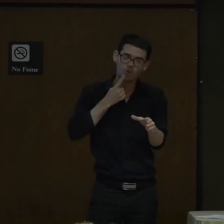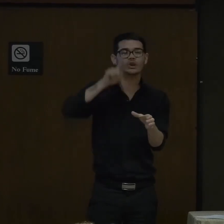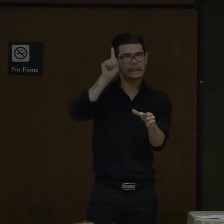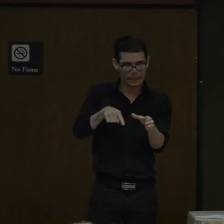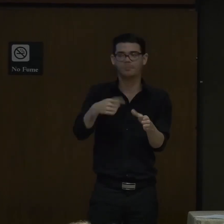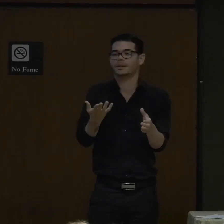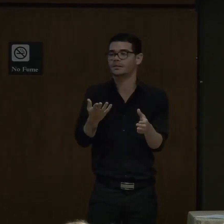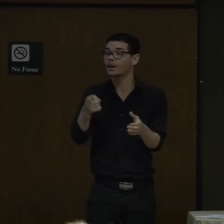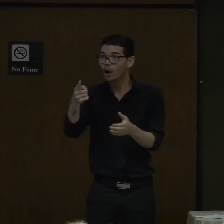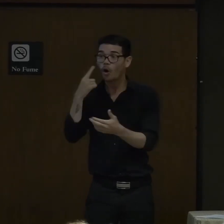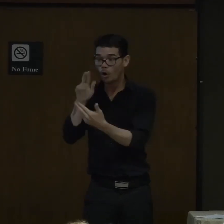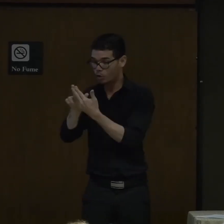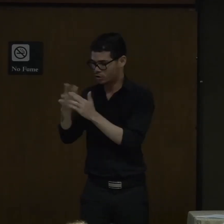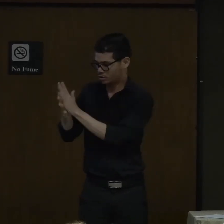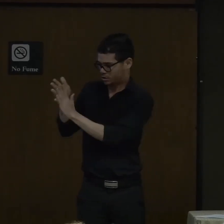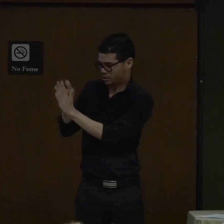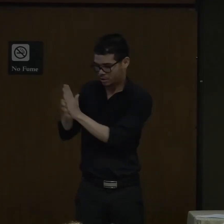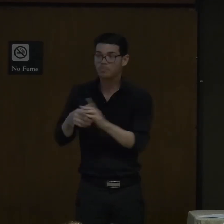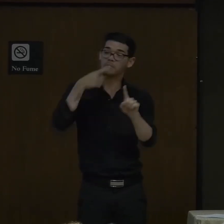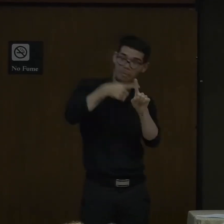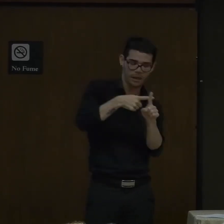una lengua escrita o hablada.